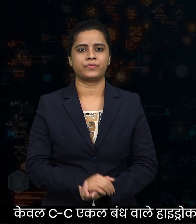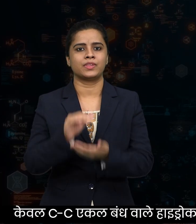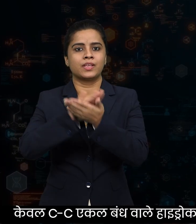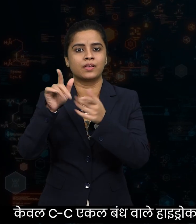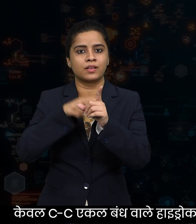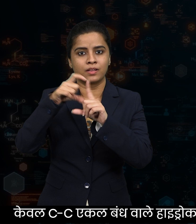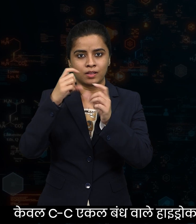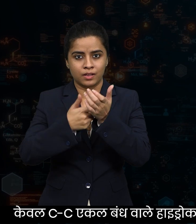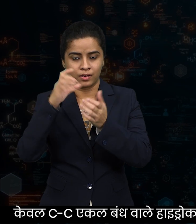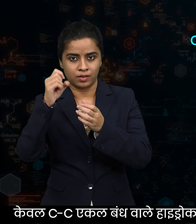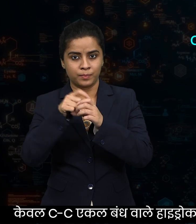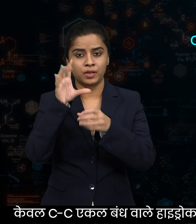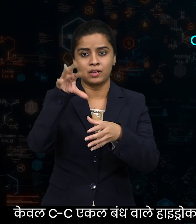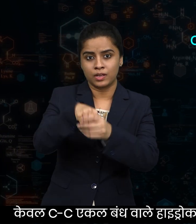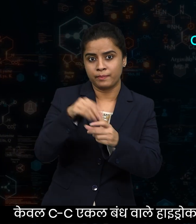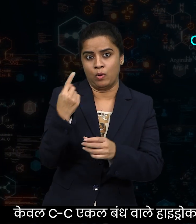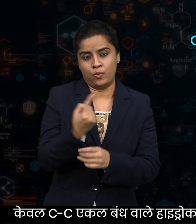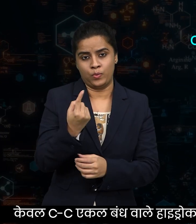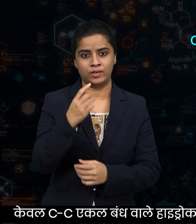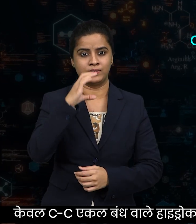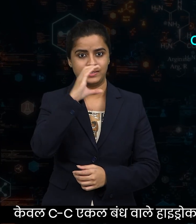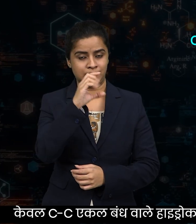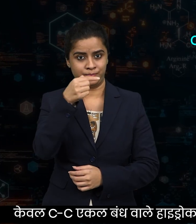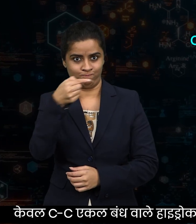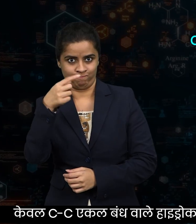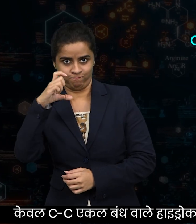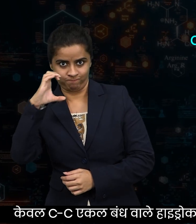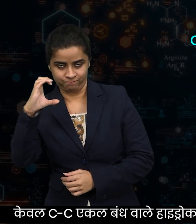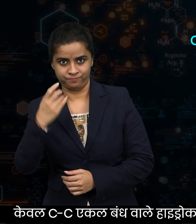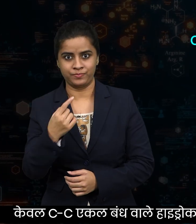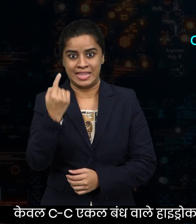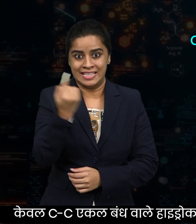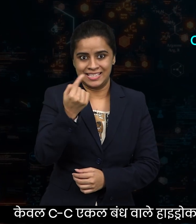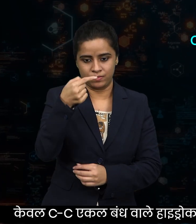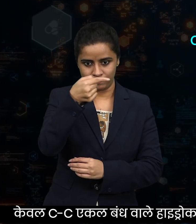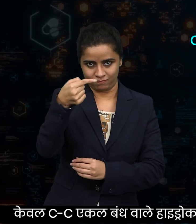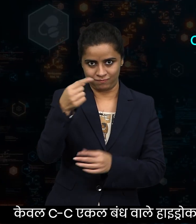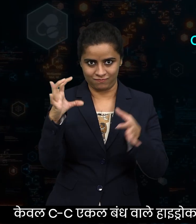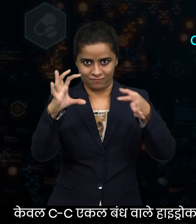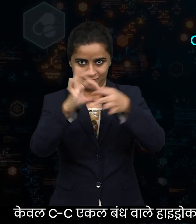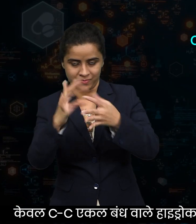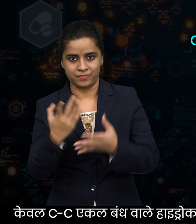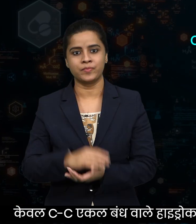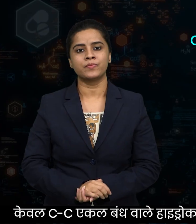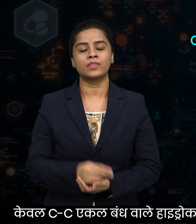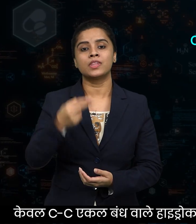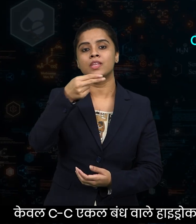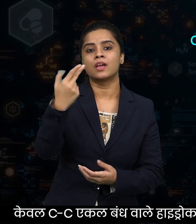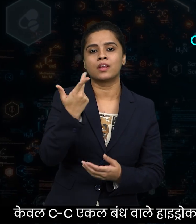केवल C-C एकल बंध वाले हाइड्रोकार्बन के संतृप्त हाइड्रोकार्बन